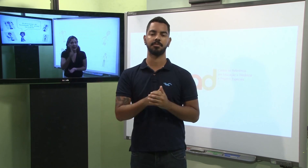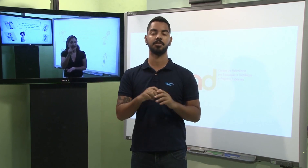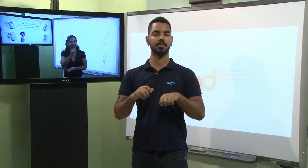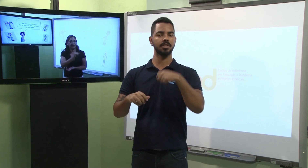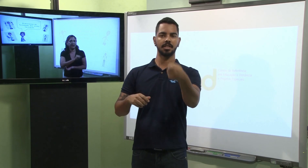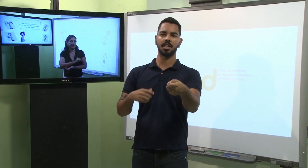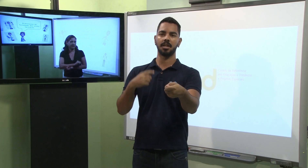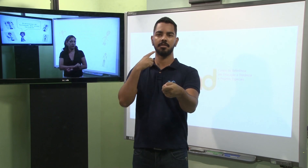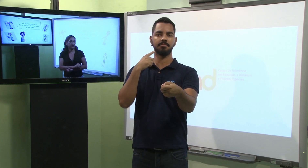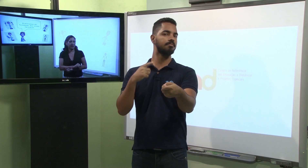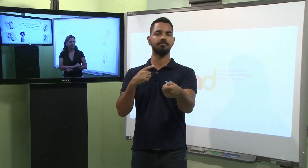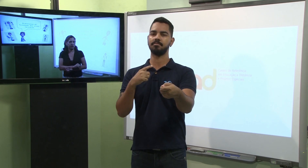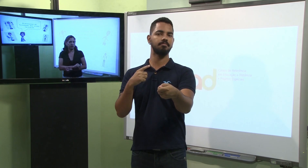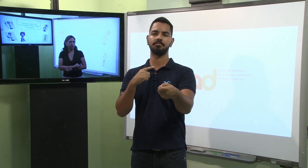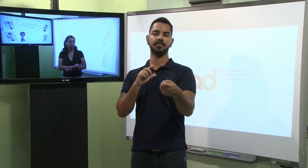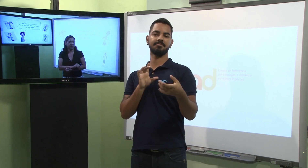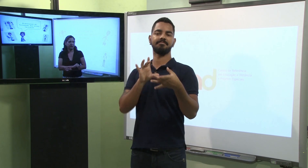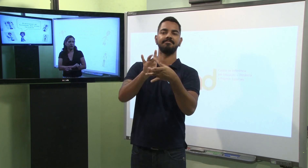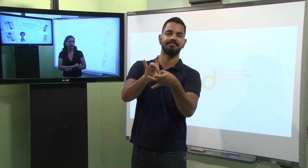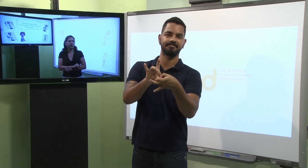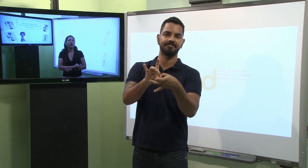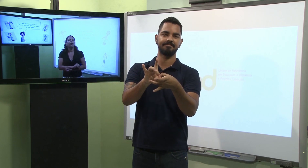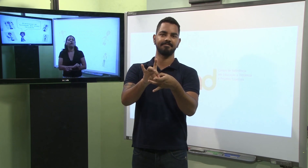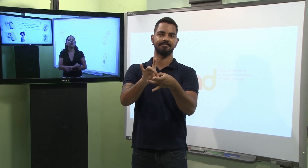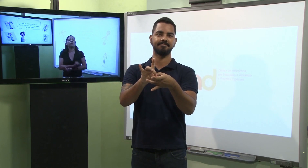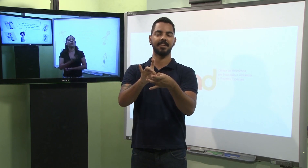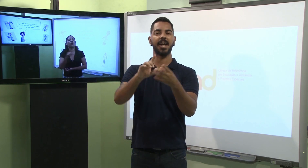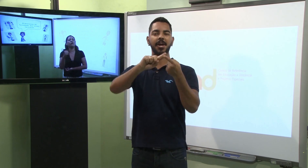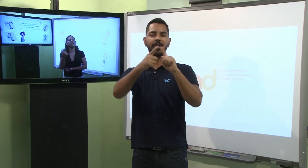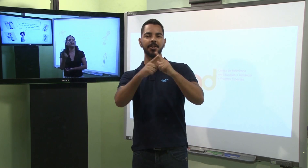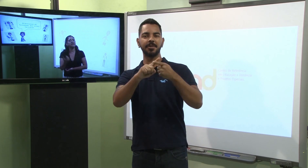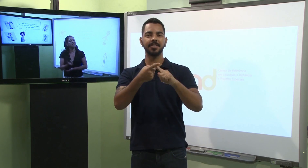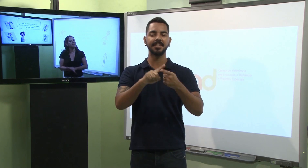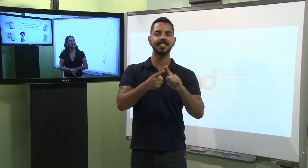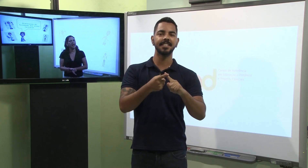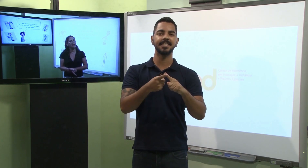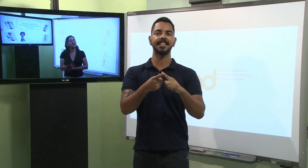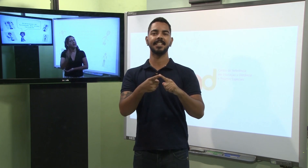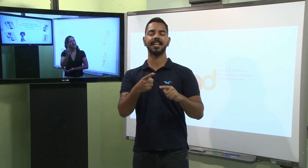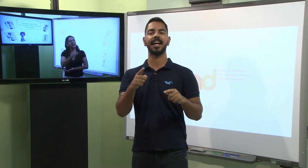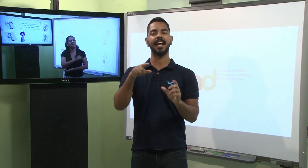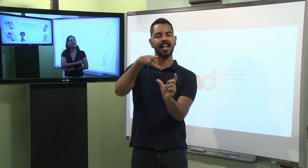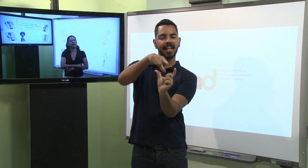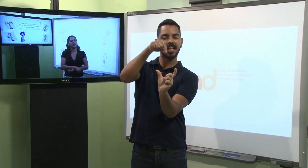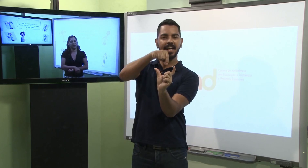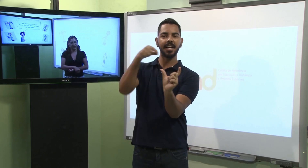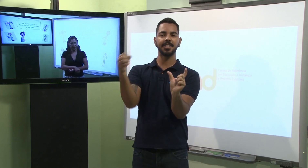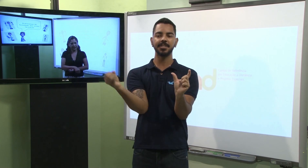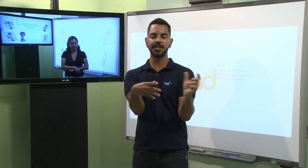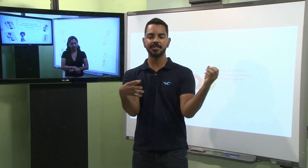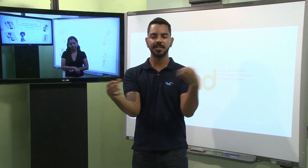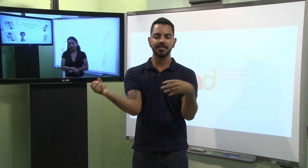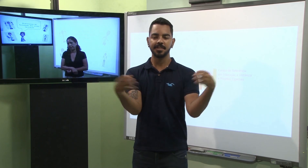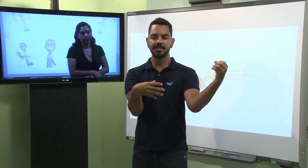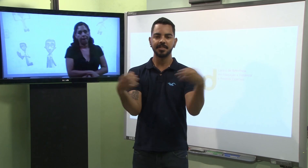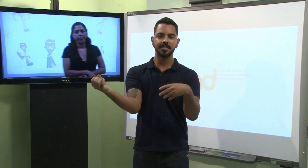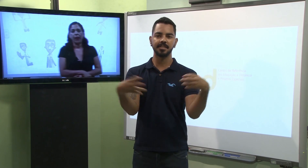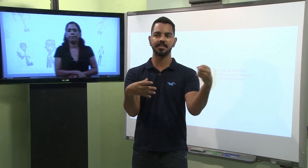sinal, que através dessas alterações e suas combinações formam novos itens lexicais nessa língua de